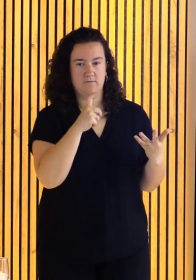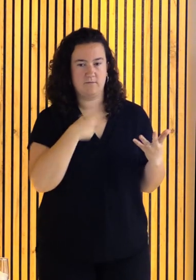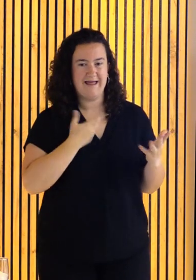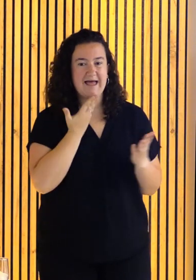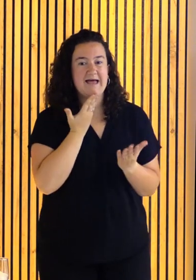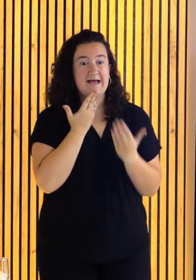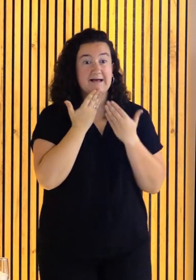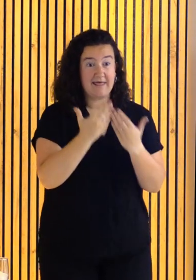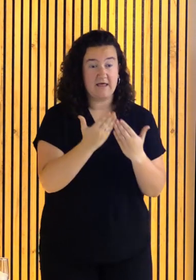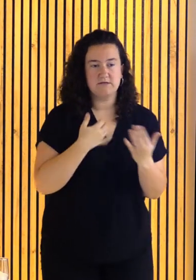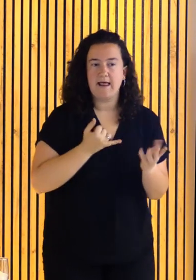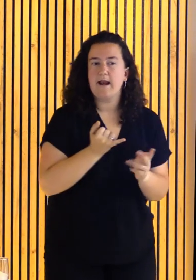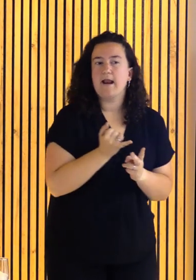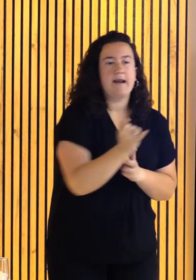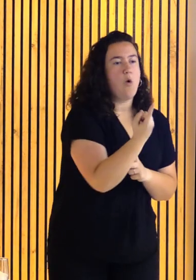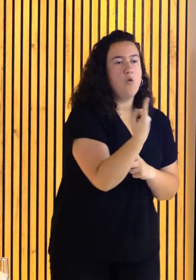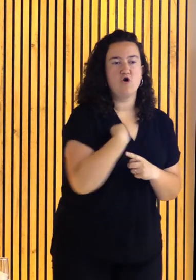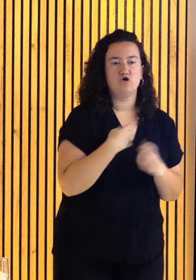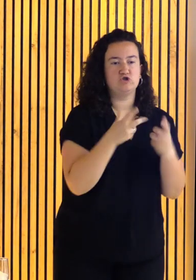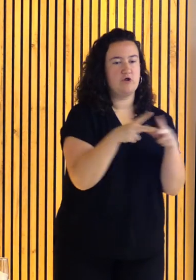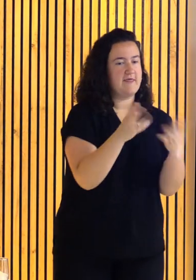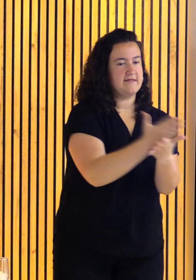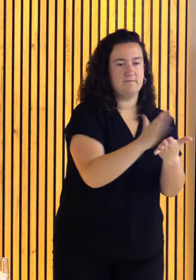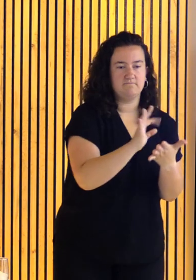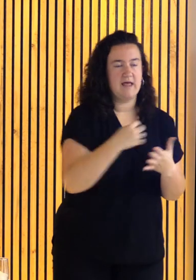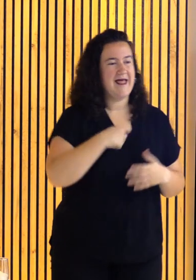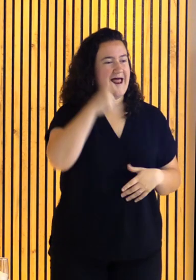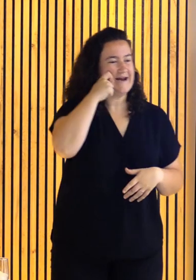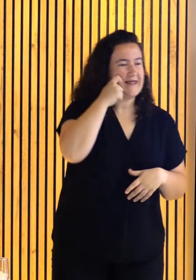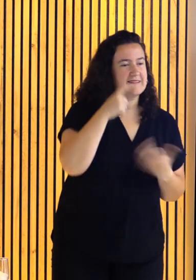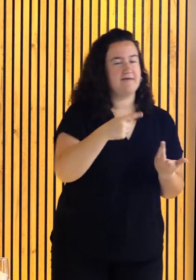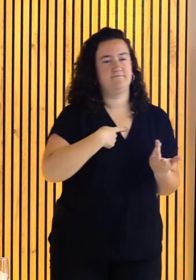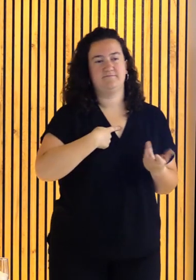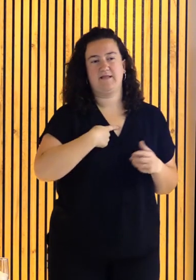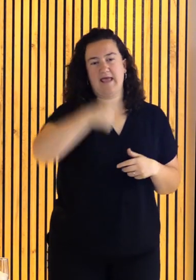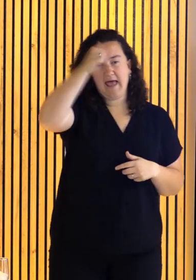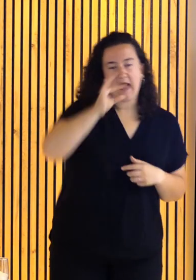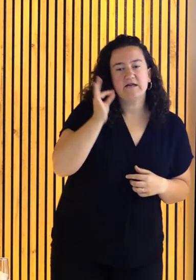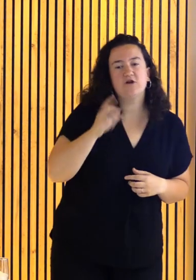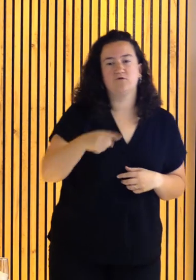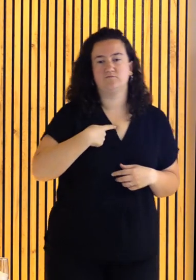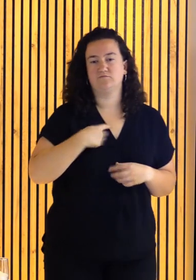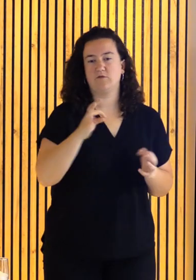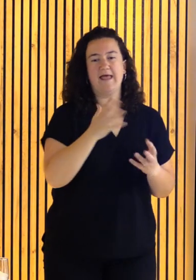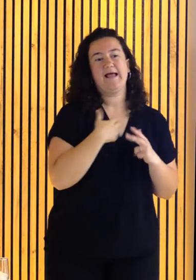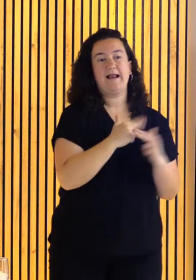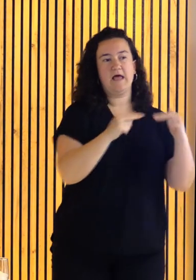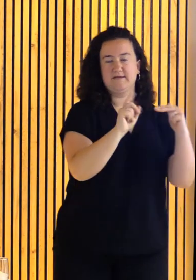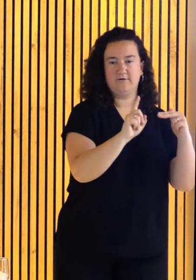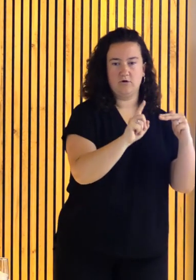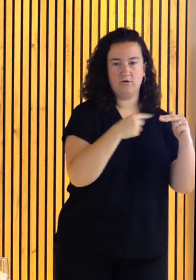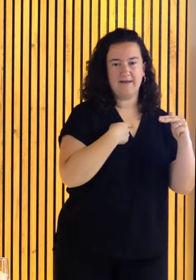bidez, dela arraza, dela generoa, dela klasea, baizik eta batera eritzen diren eta elkarrengan eragina